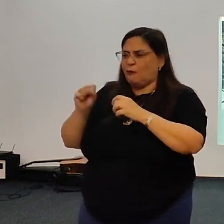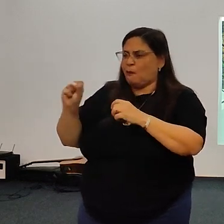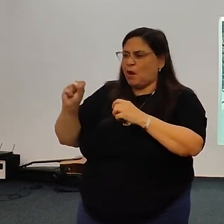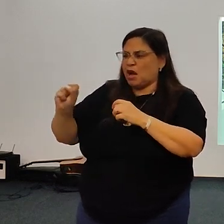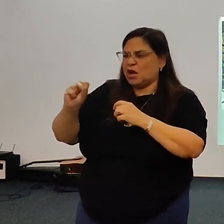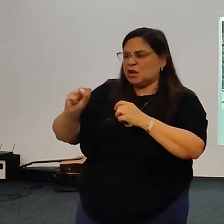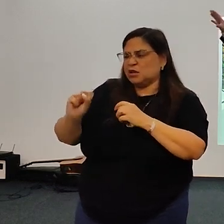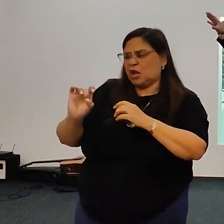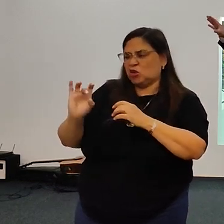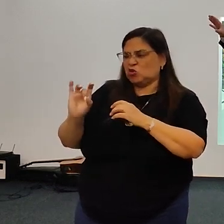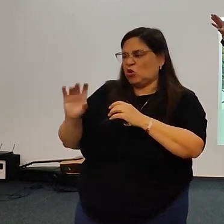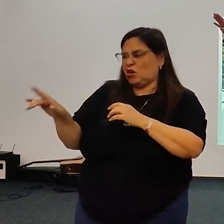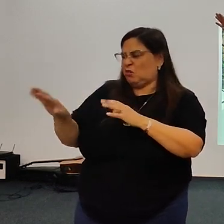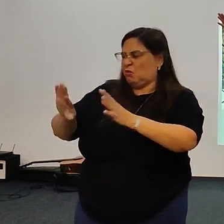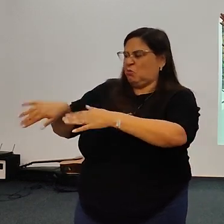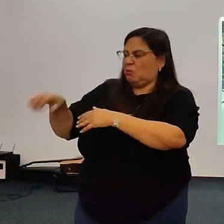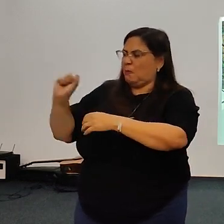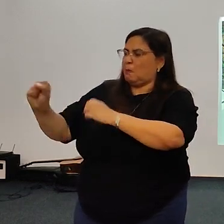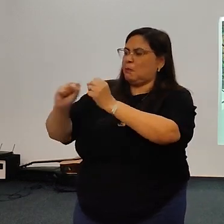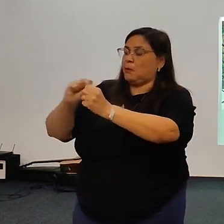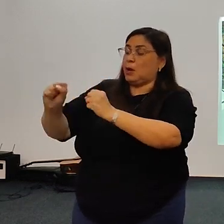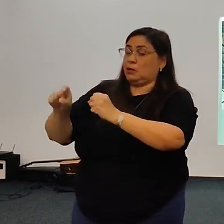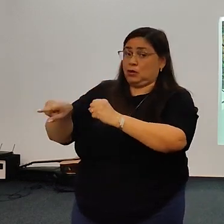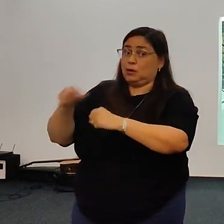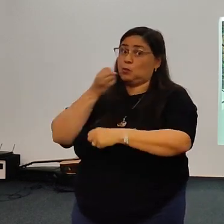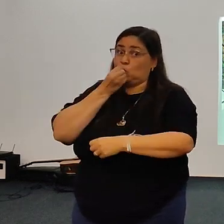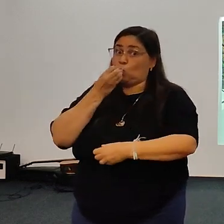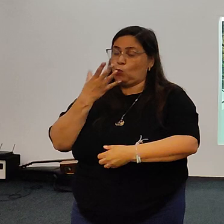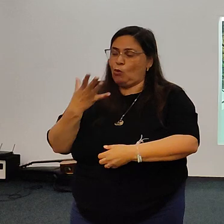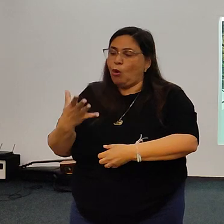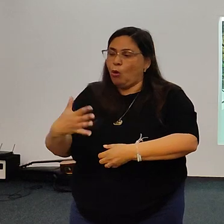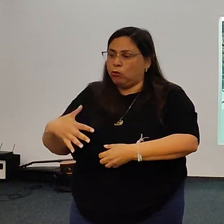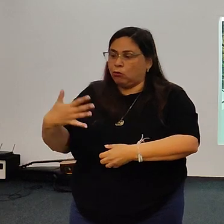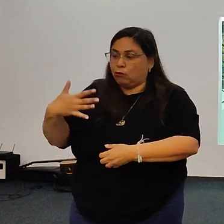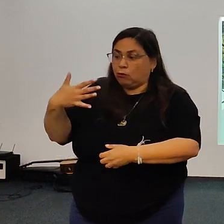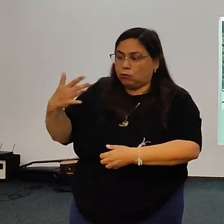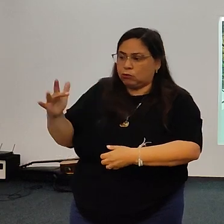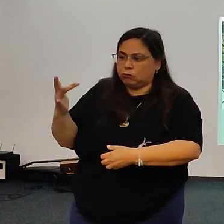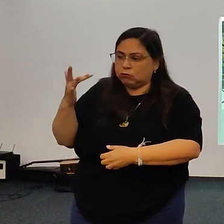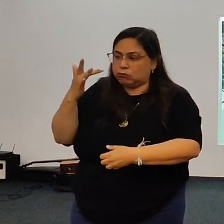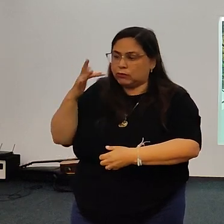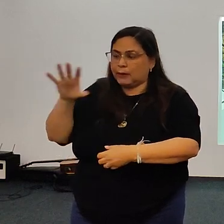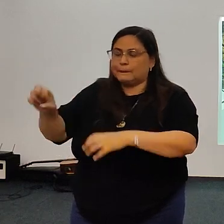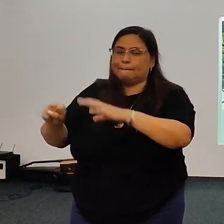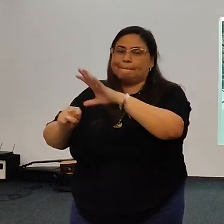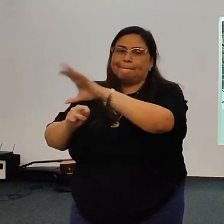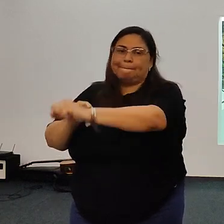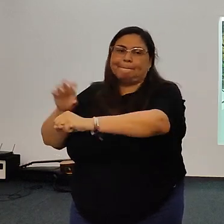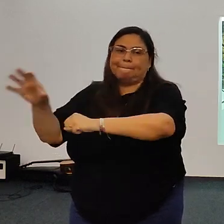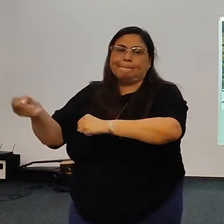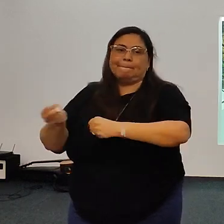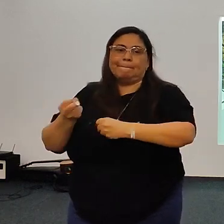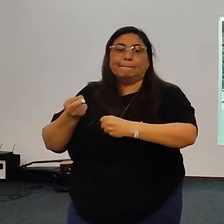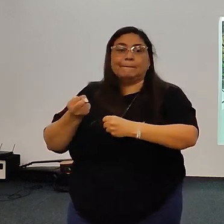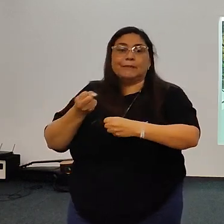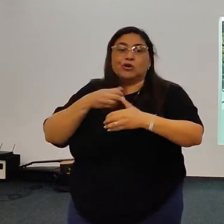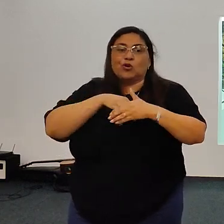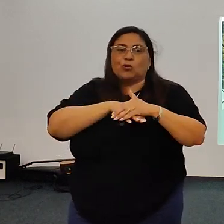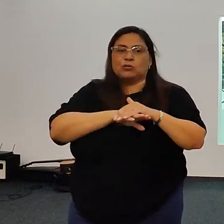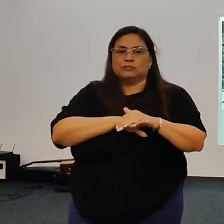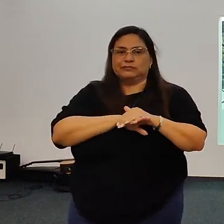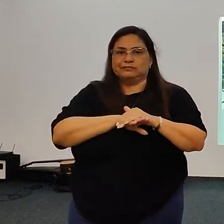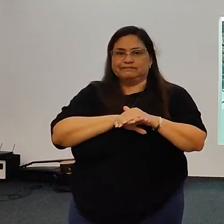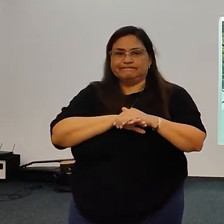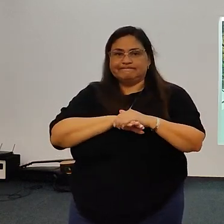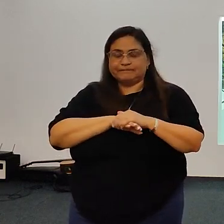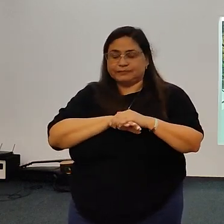para ele julgou inútil, e o que foi bom aos olhos de Saul, ele pegou para ele. Sabe o que ele fez